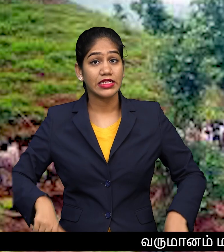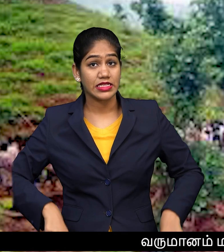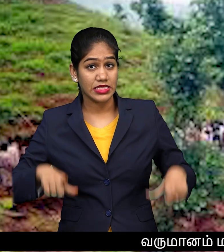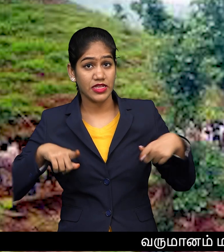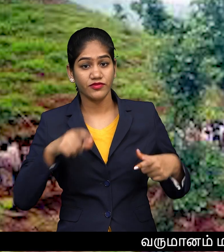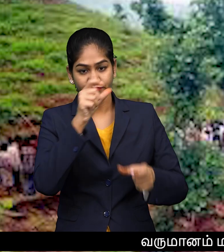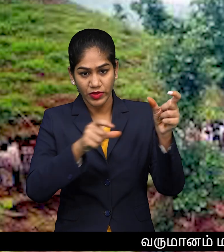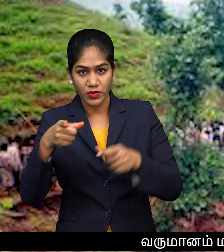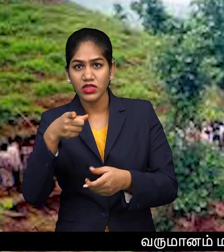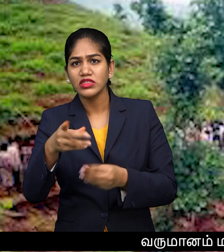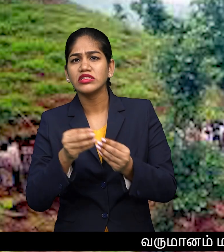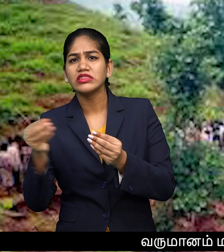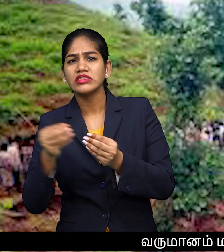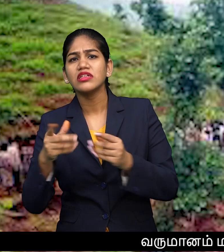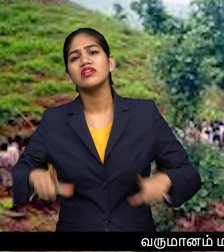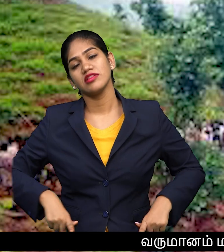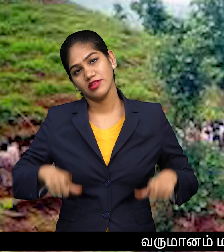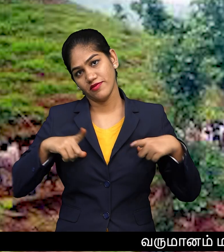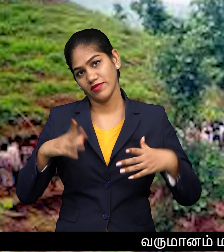வருமானம் மற்றும் பிற இலக்குகள்.